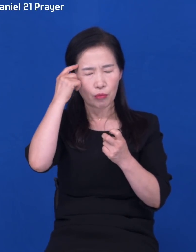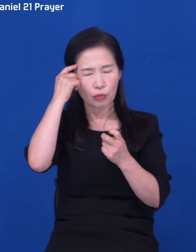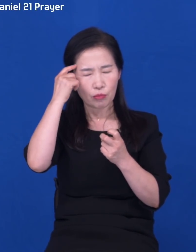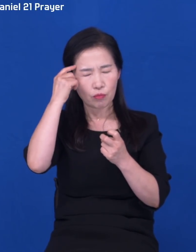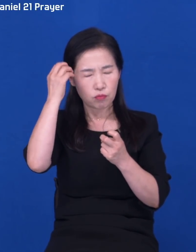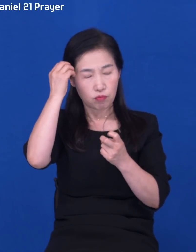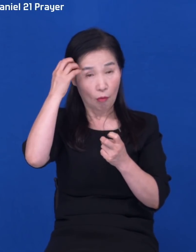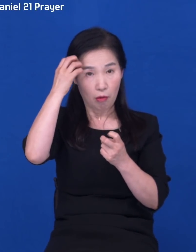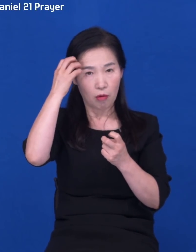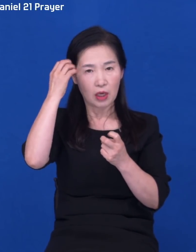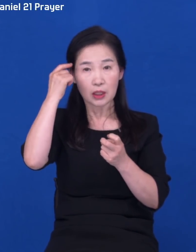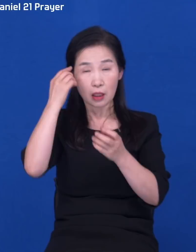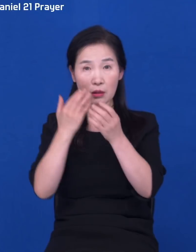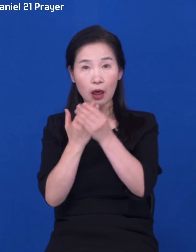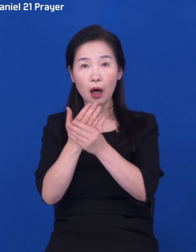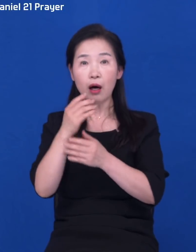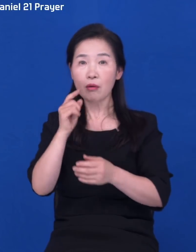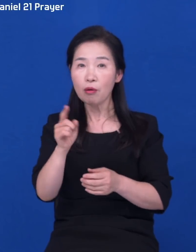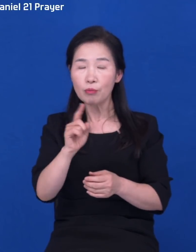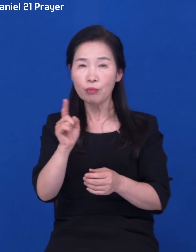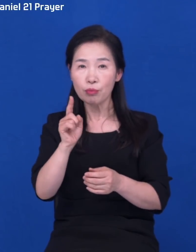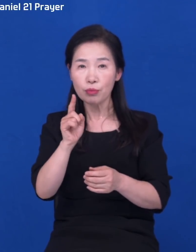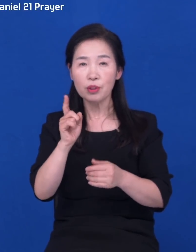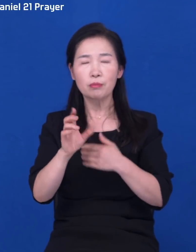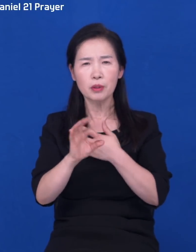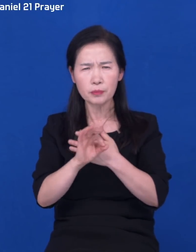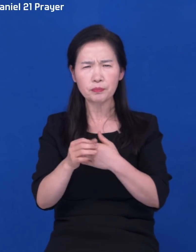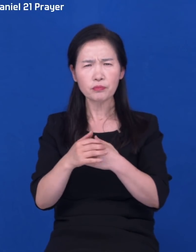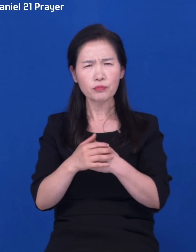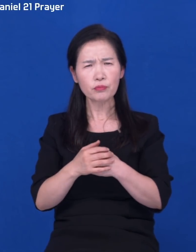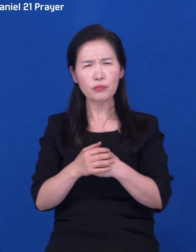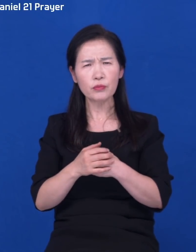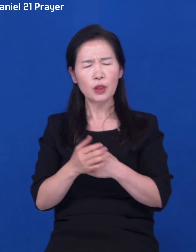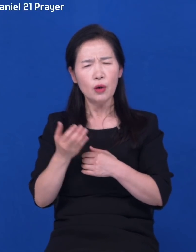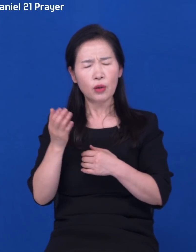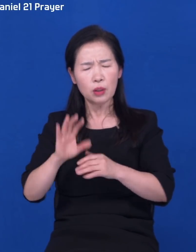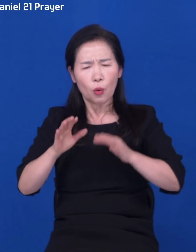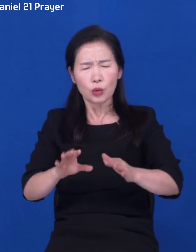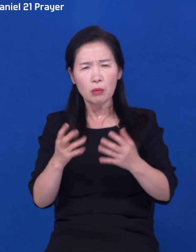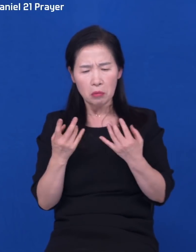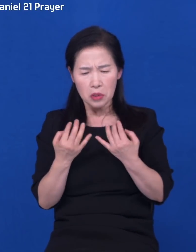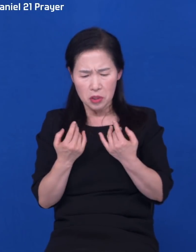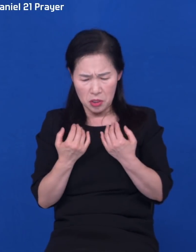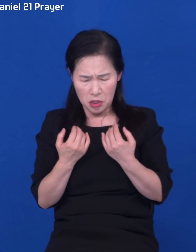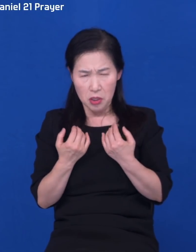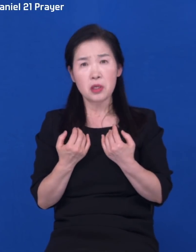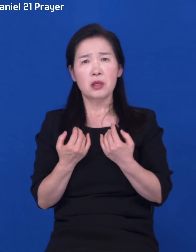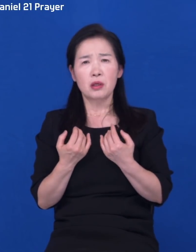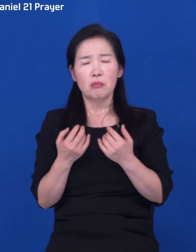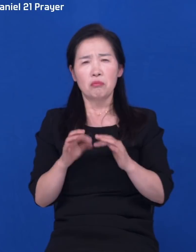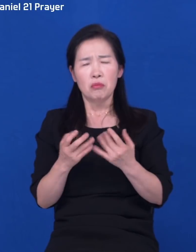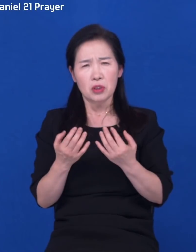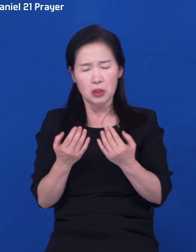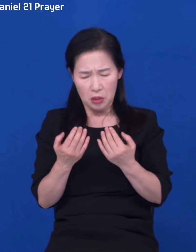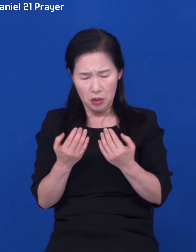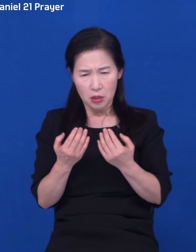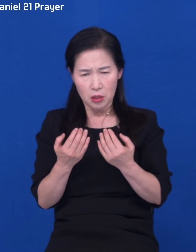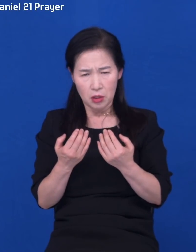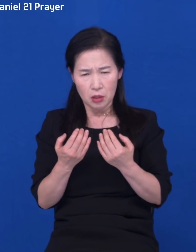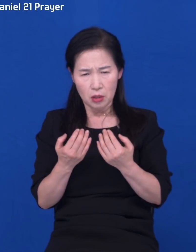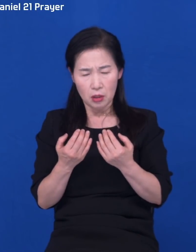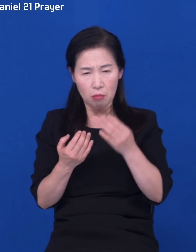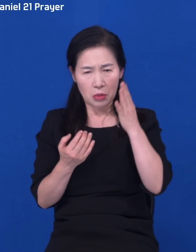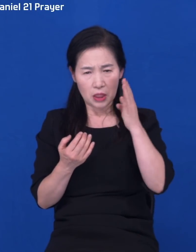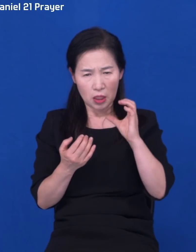있었어요. 정말 이상한 건데 그때 오늘 며칠이지? 제가 이런 거예요. 오늘 며칠이지? 하다가 BC와